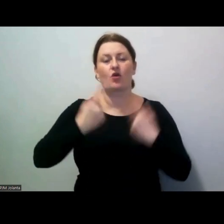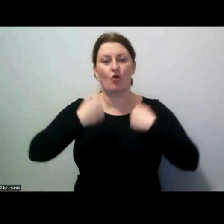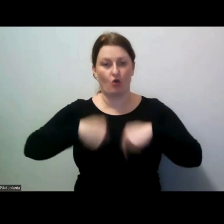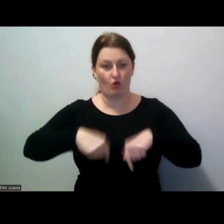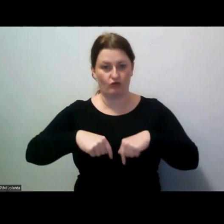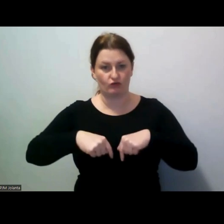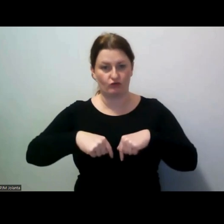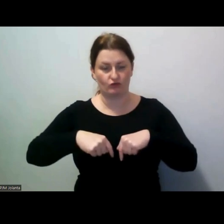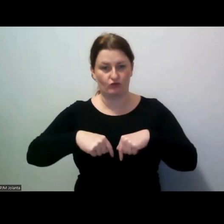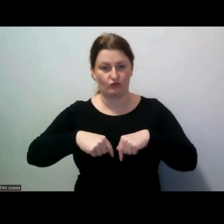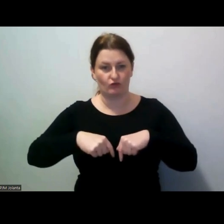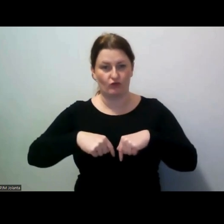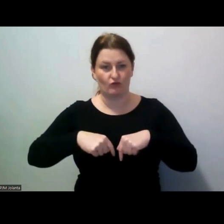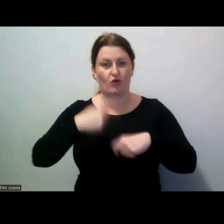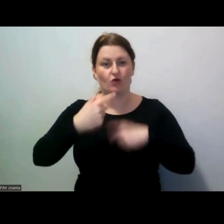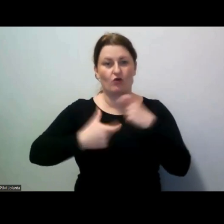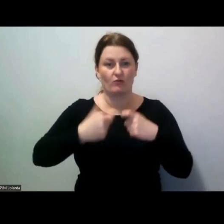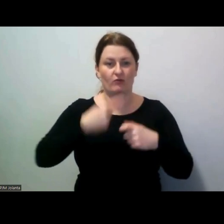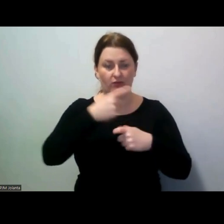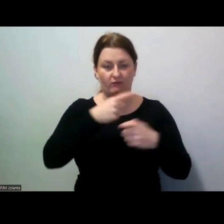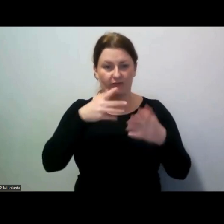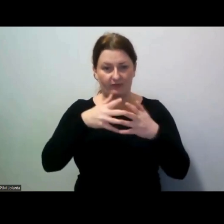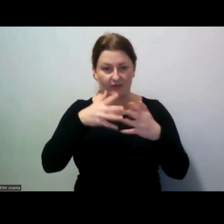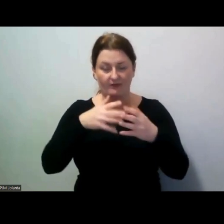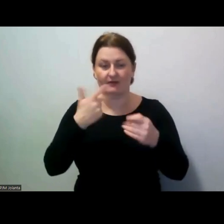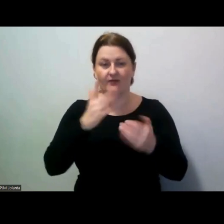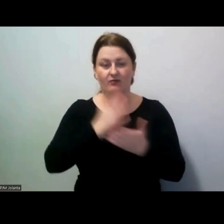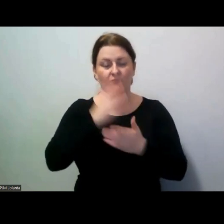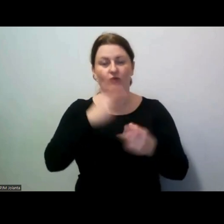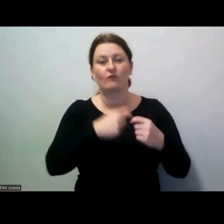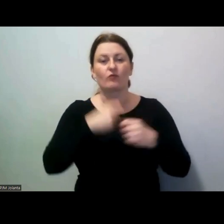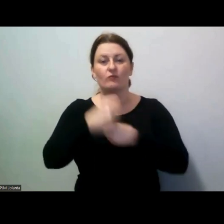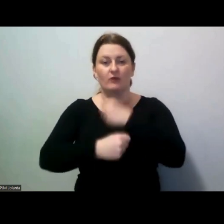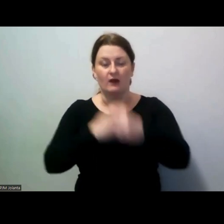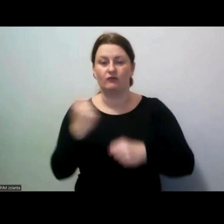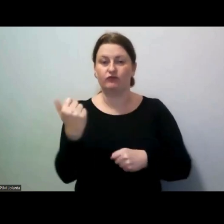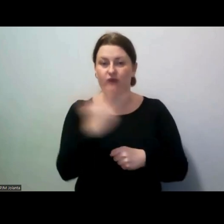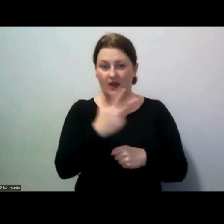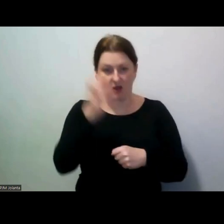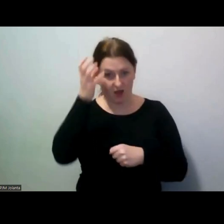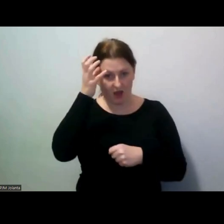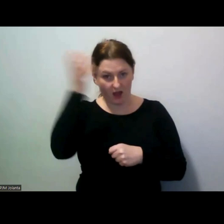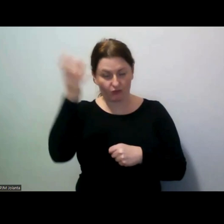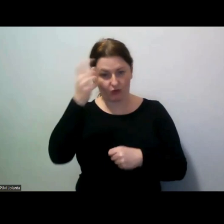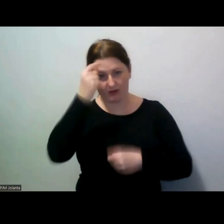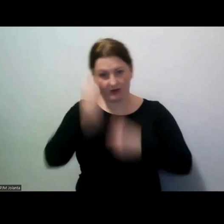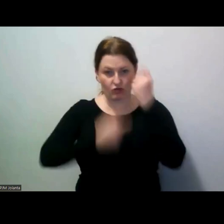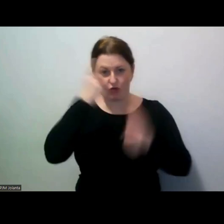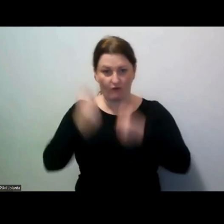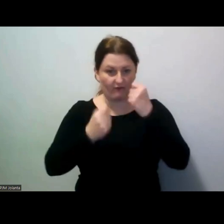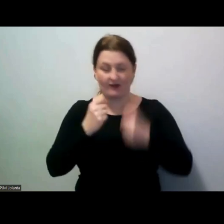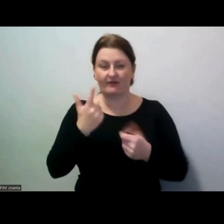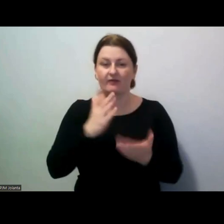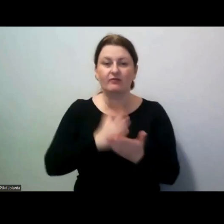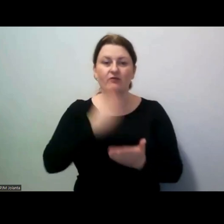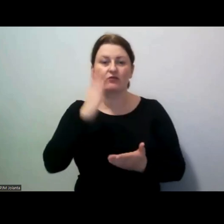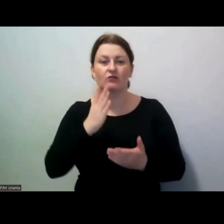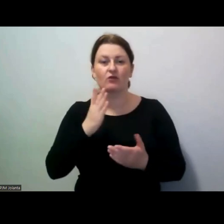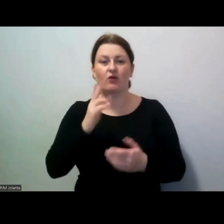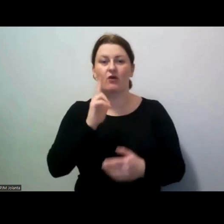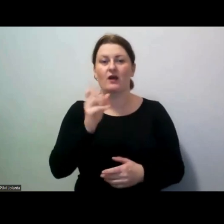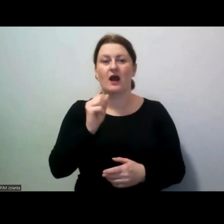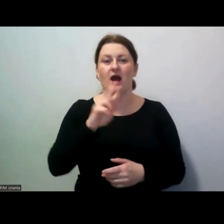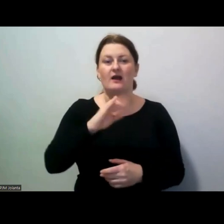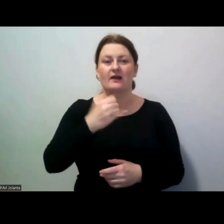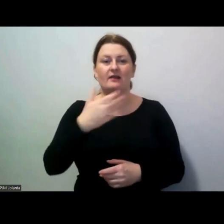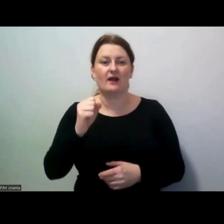Państwo filmu, bo to nie tylko była współpraca trzech autorek innowacji, nie tylko Kariny